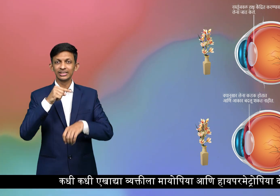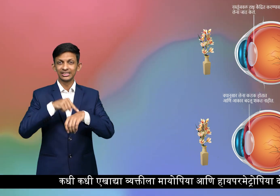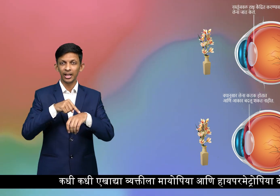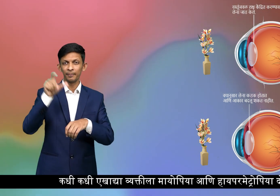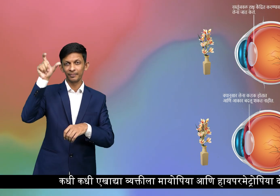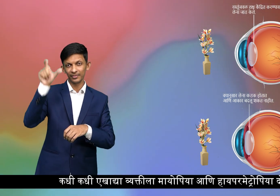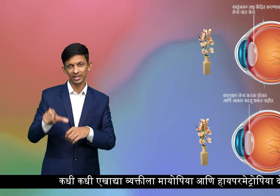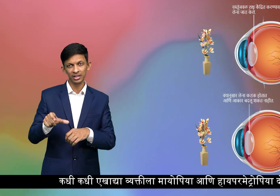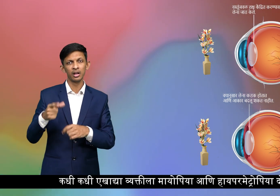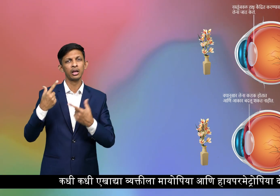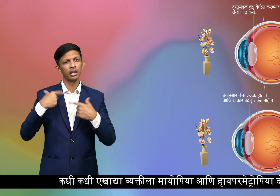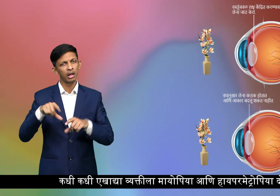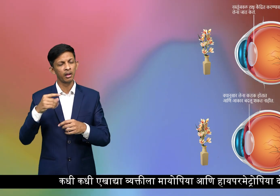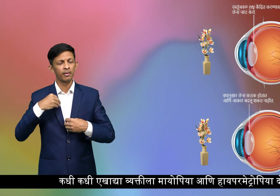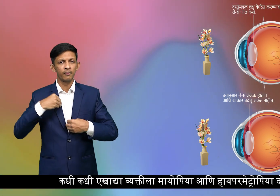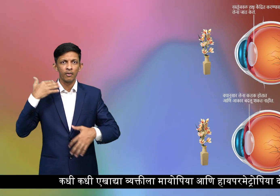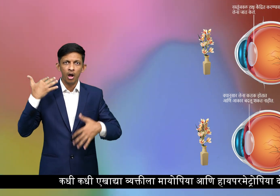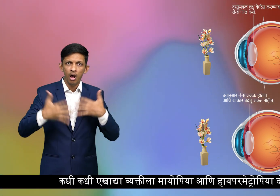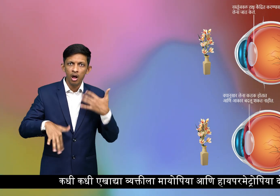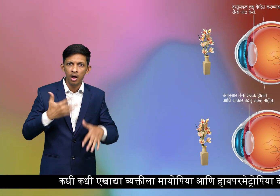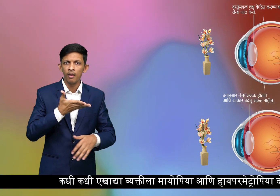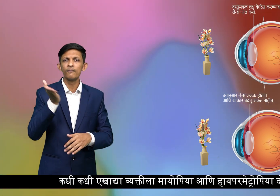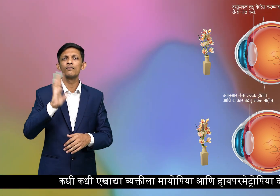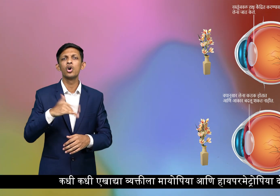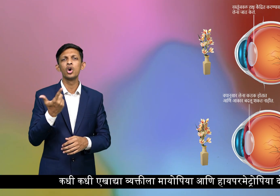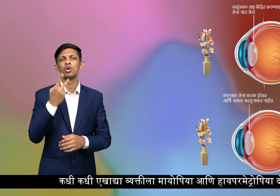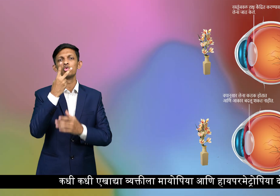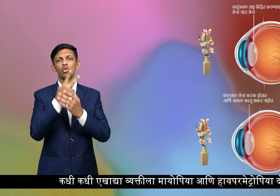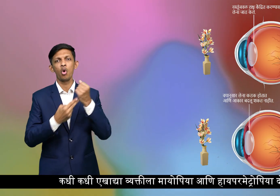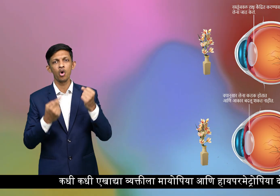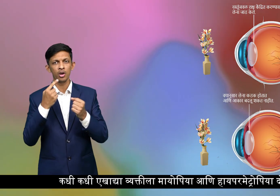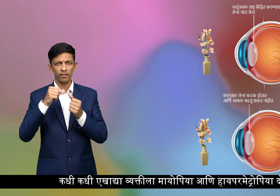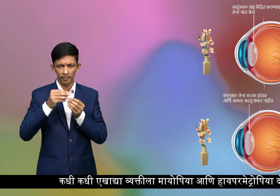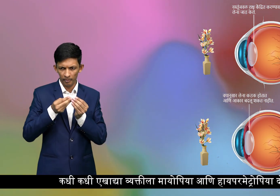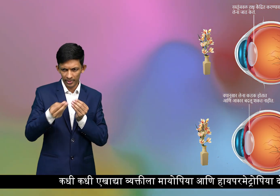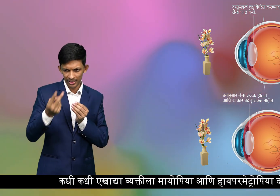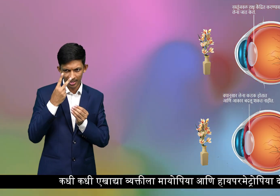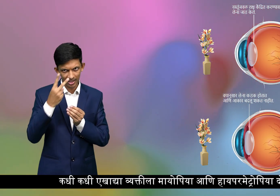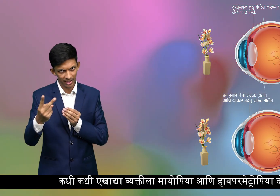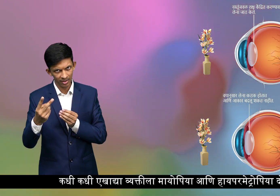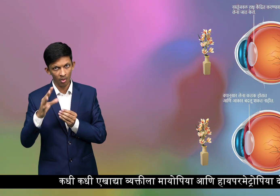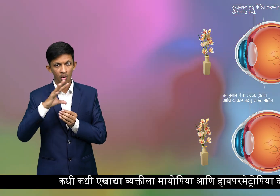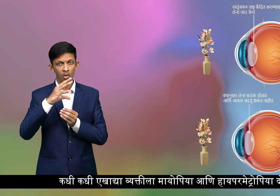कधीकधी एखाद्या व्यक्तीला मायोपिया आणि हायपरमेट्रोपिया दोन्ही असतात.